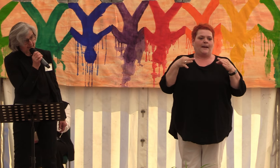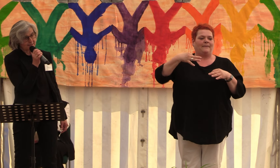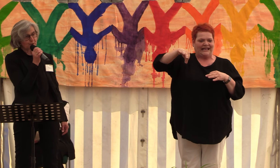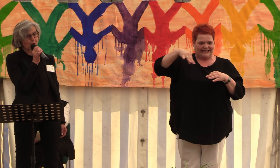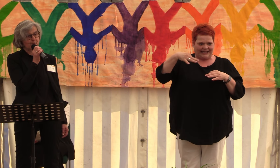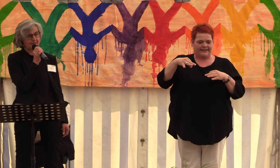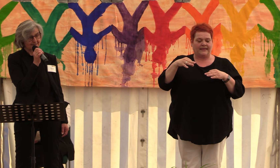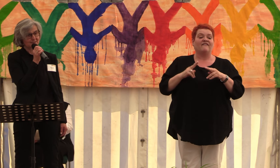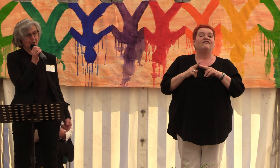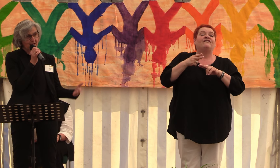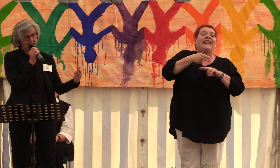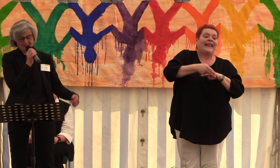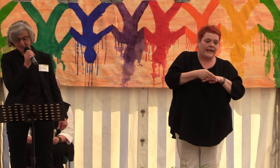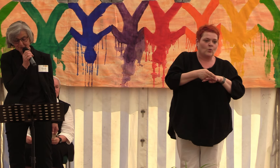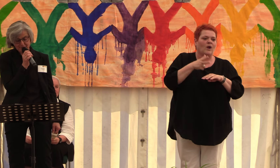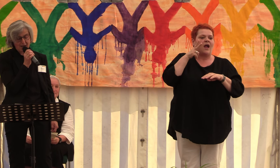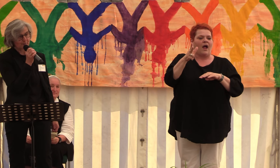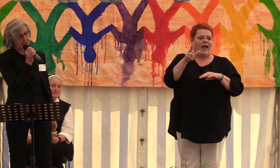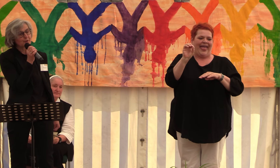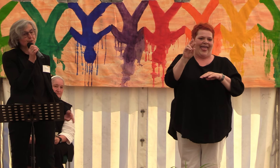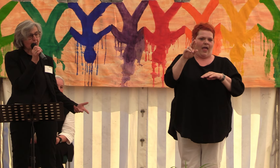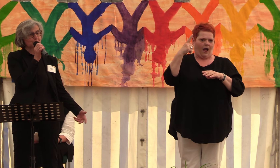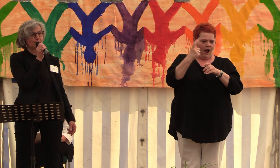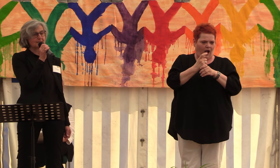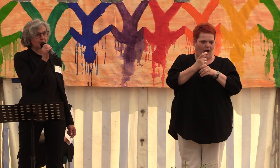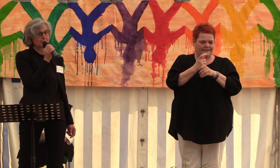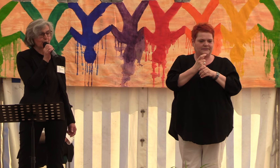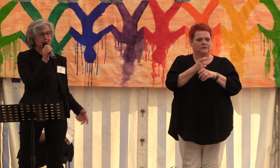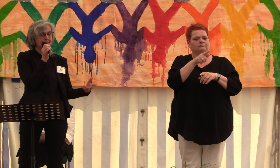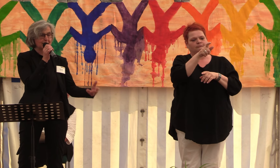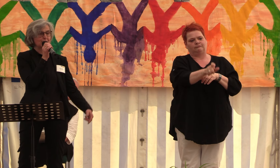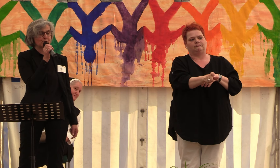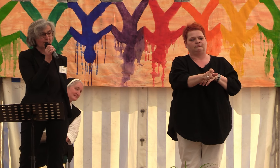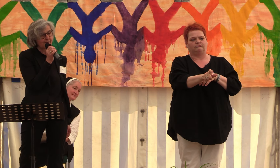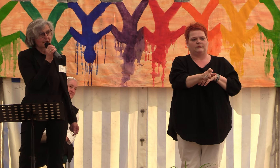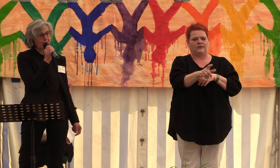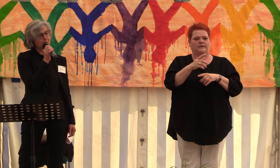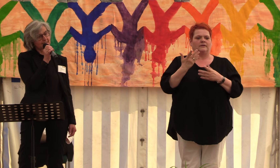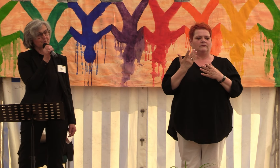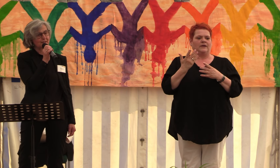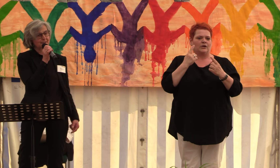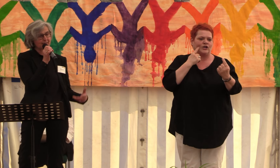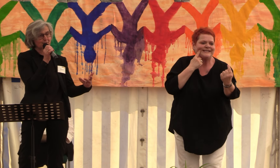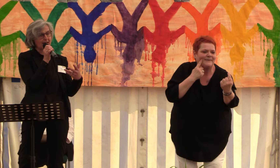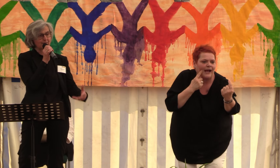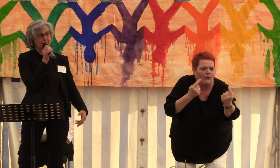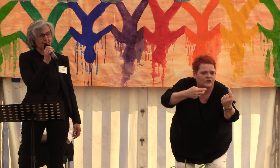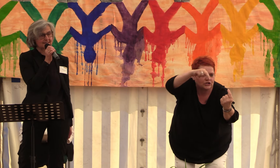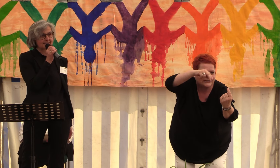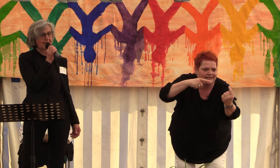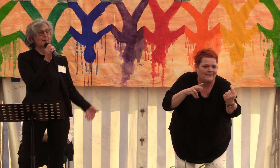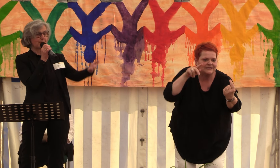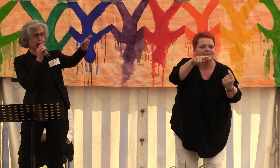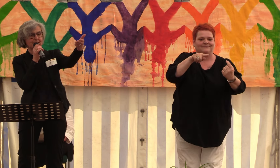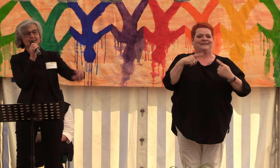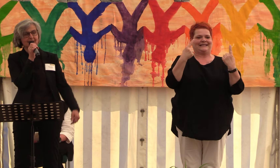Sven Erhardt gekommen ist. Ich denke, wir kennen uns auch schon jetzt persönlich. Sie sind nicht nur, glaube ich, deswegen da, sondern einfach, weil